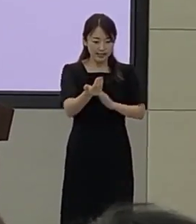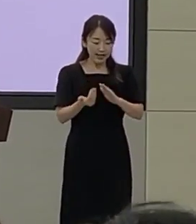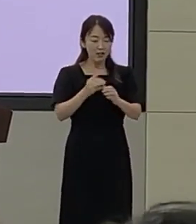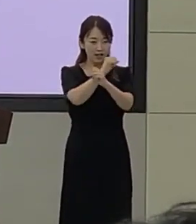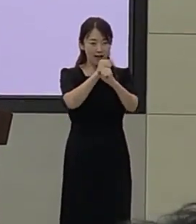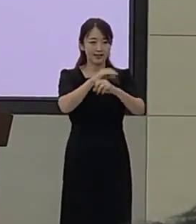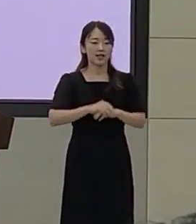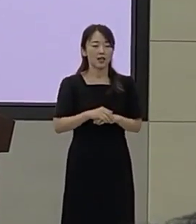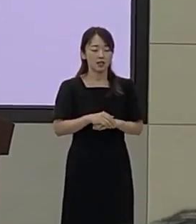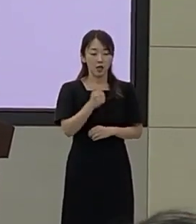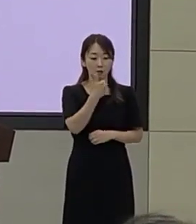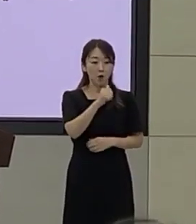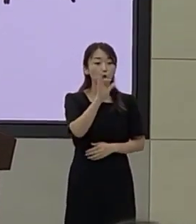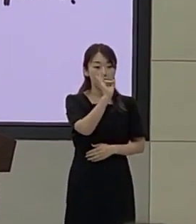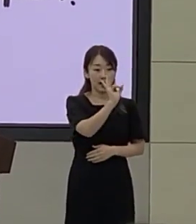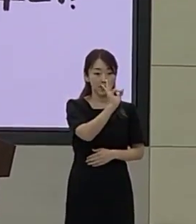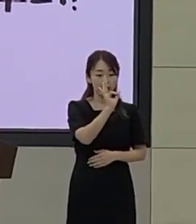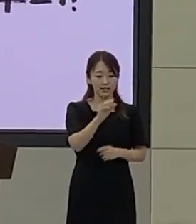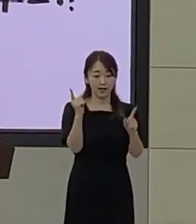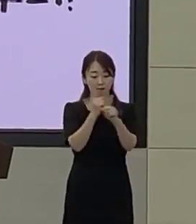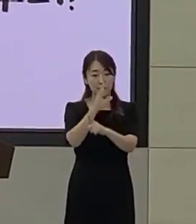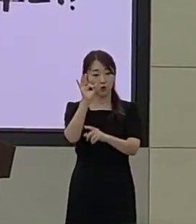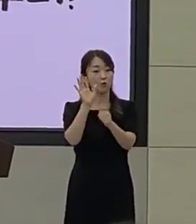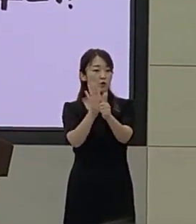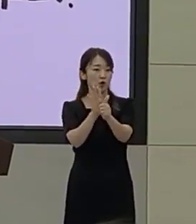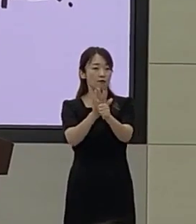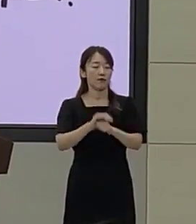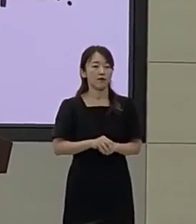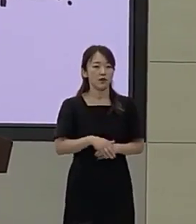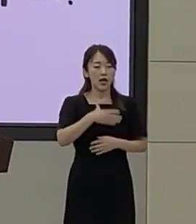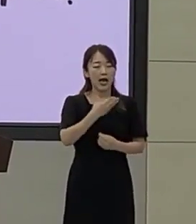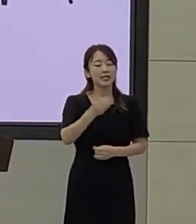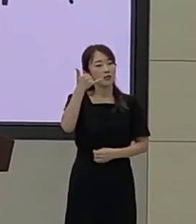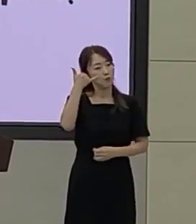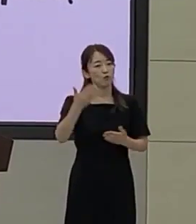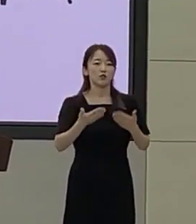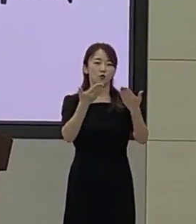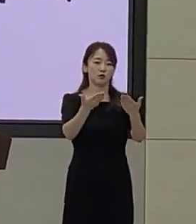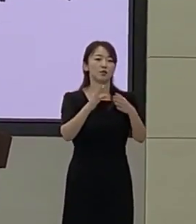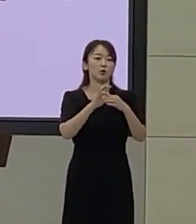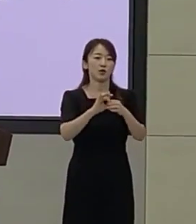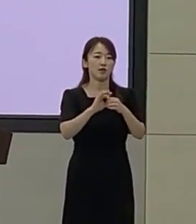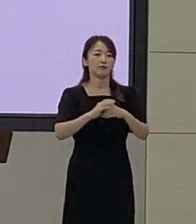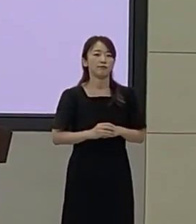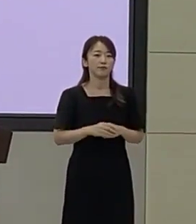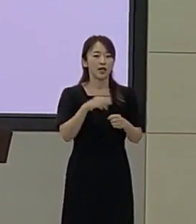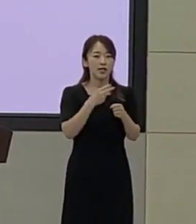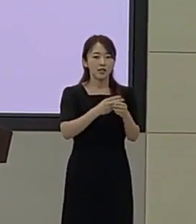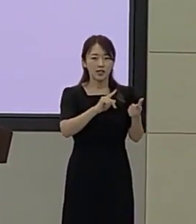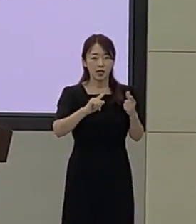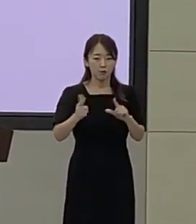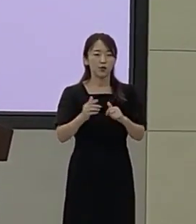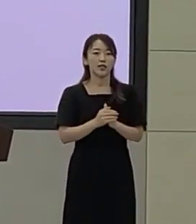실시, 변호사 비와 치유 취업이 지원, 안심폰 제공 등을 통해